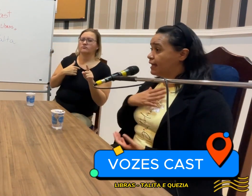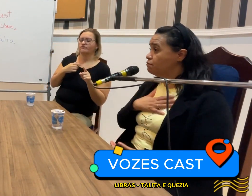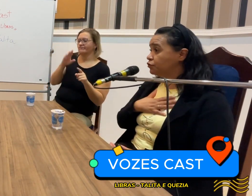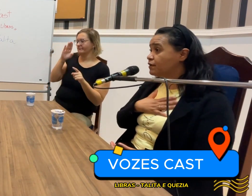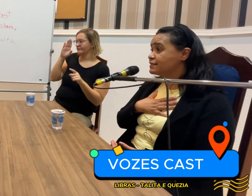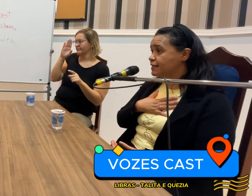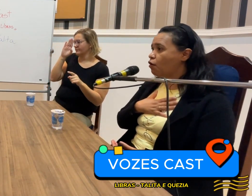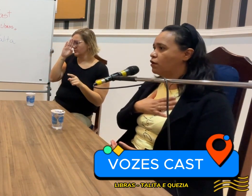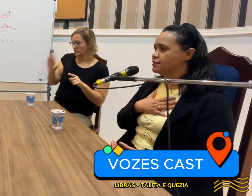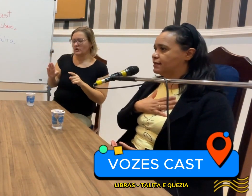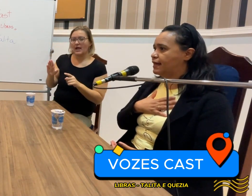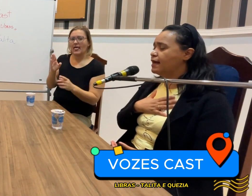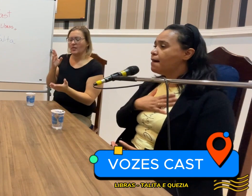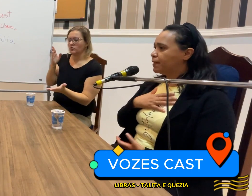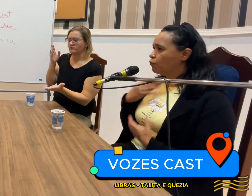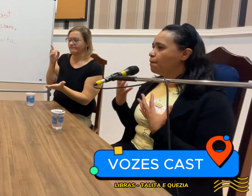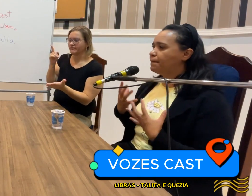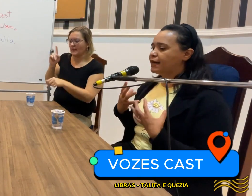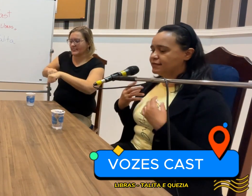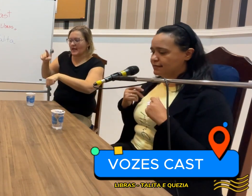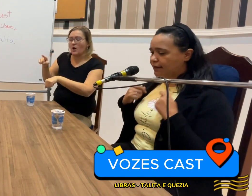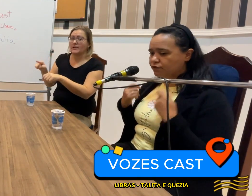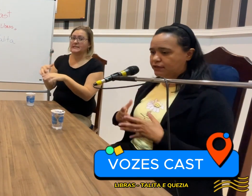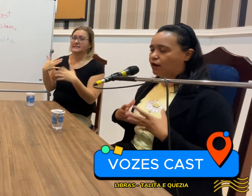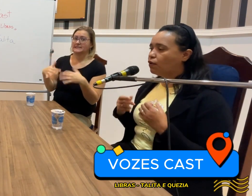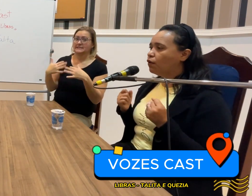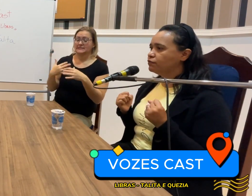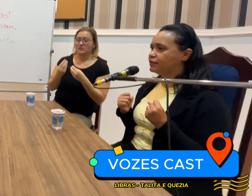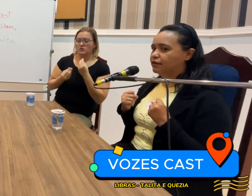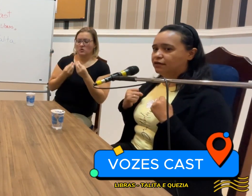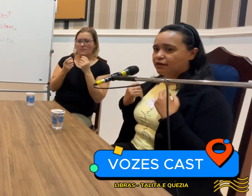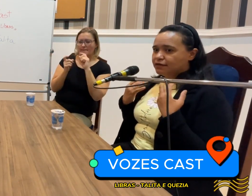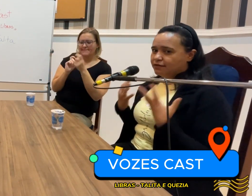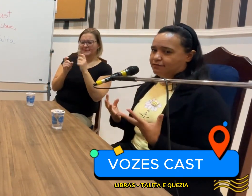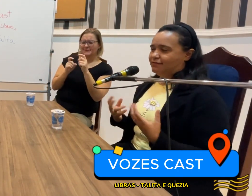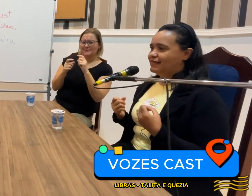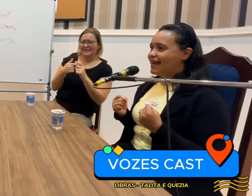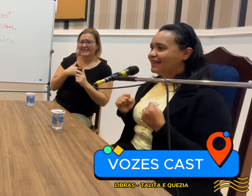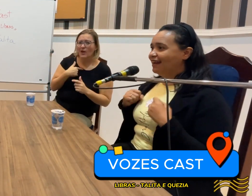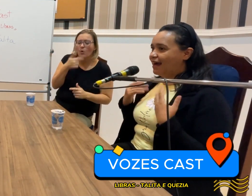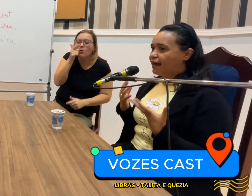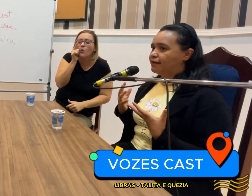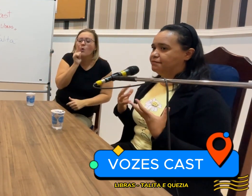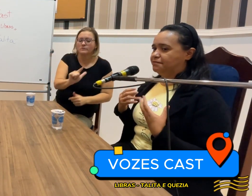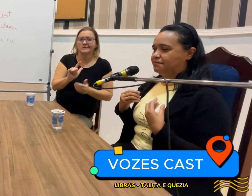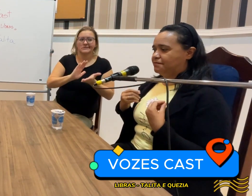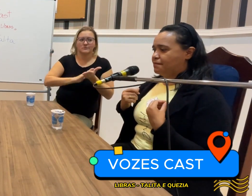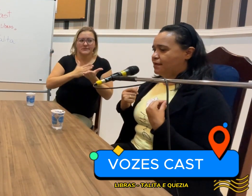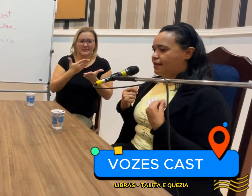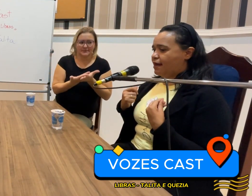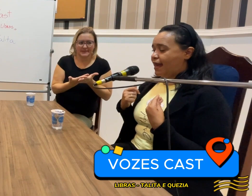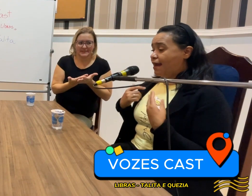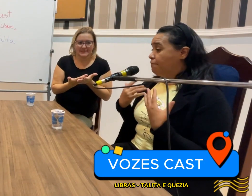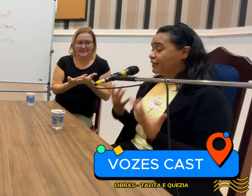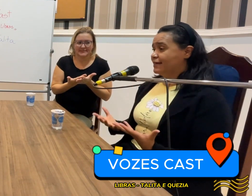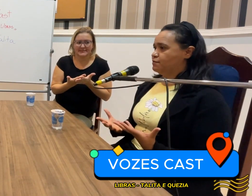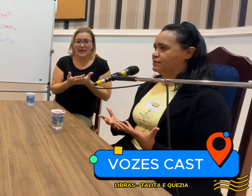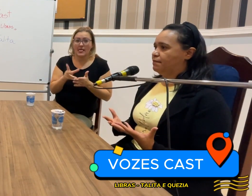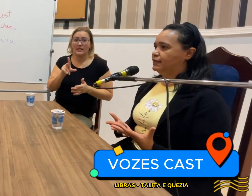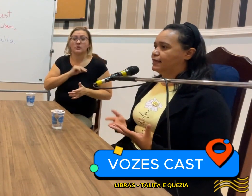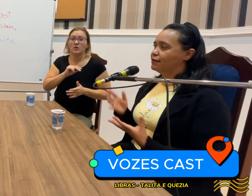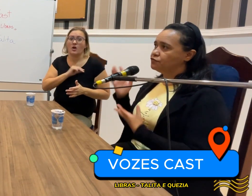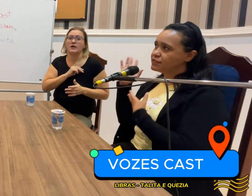eu fiquei muito receosa, né? Preocupada, será que eu vou dar conta? Né? Ir lá... É